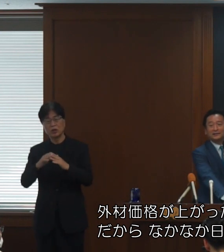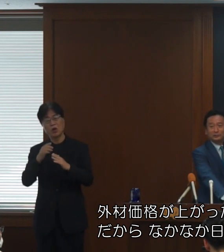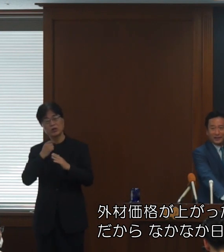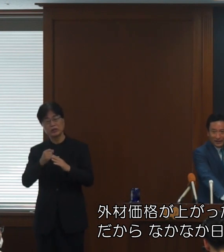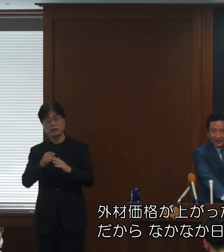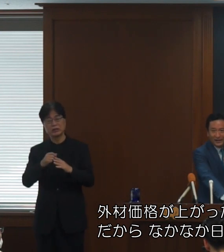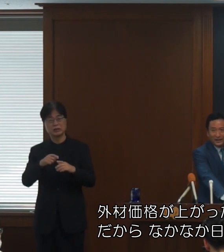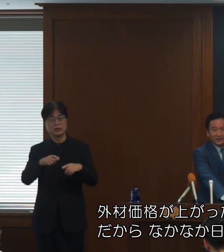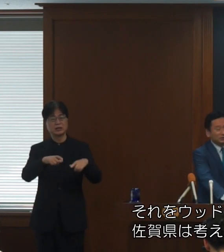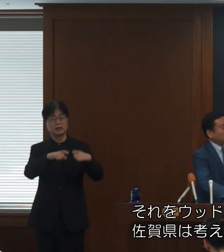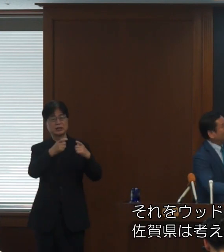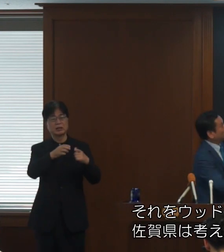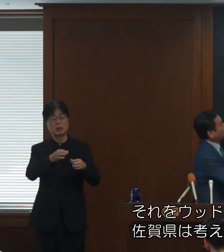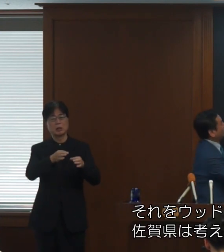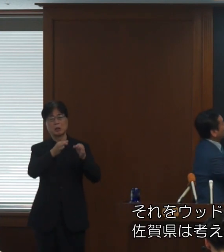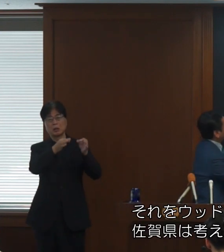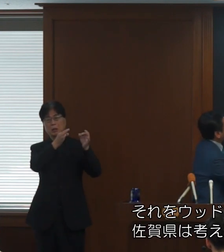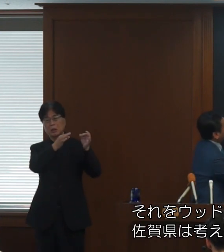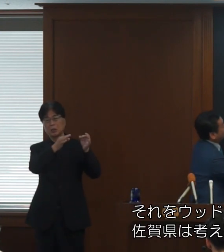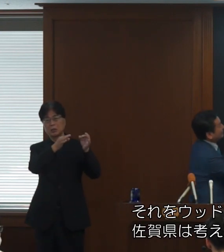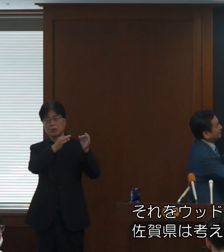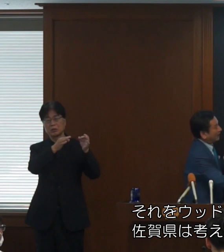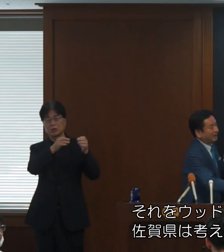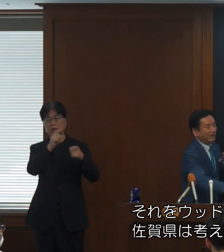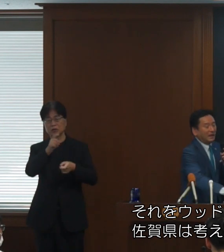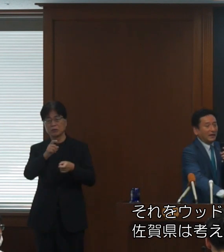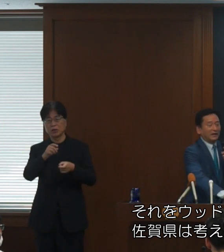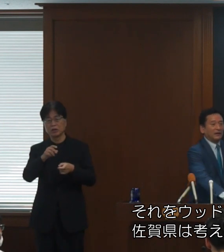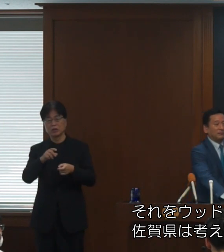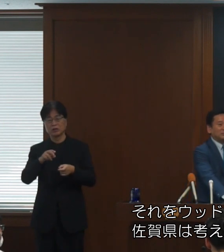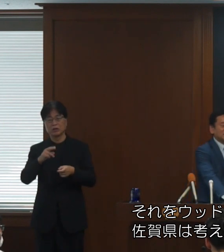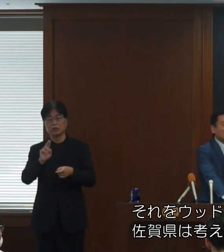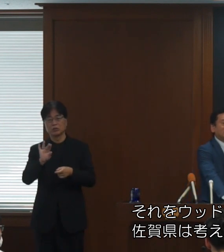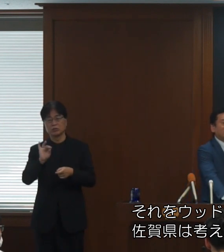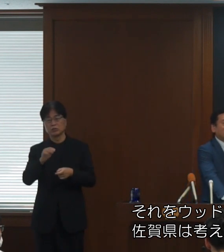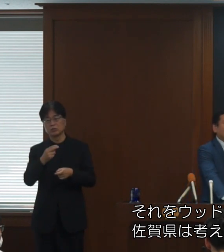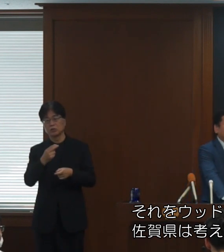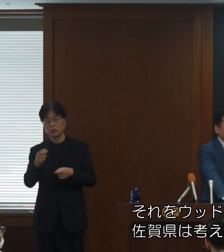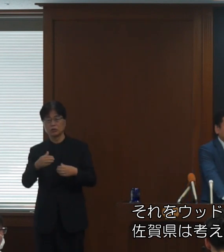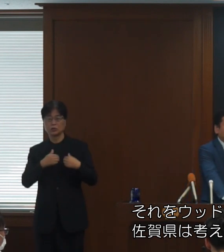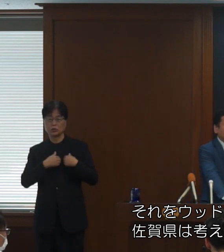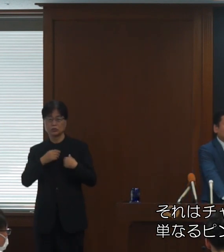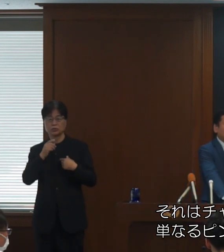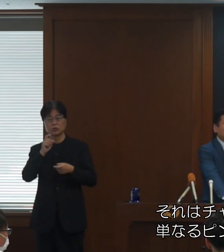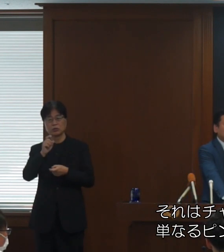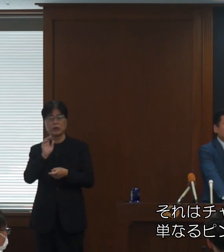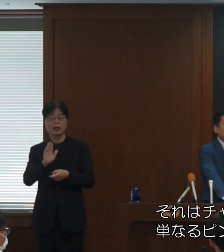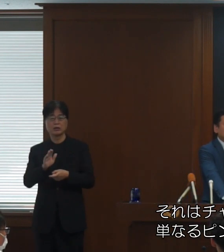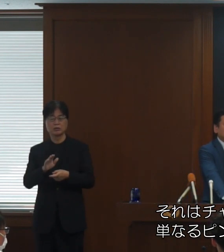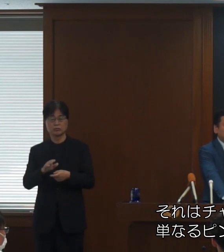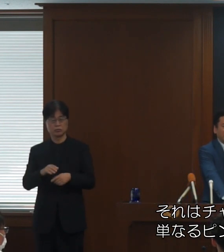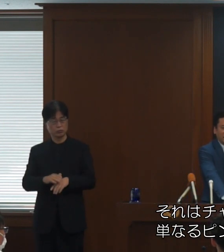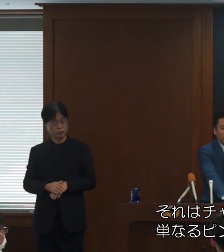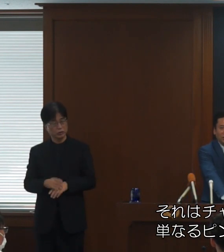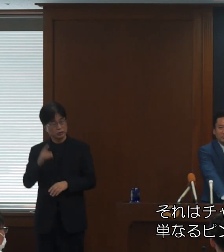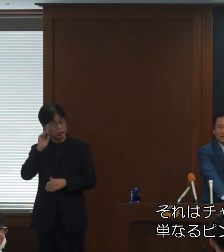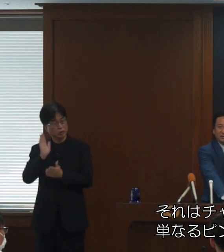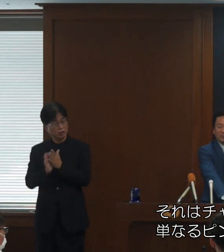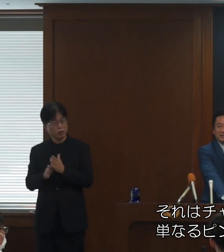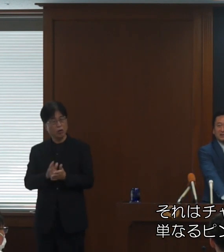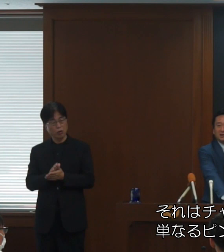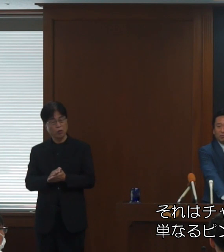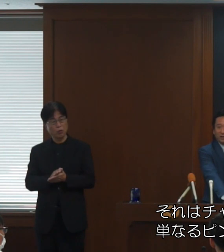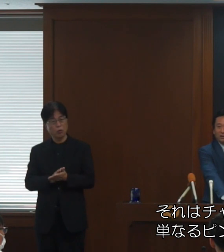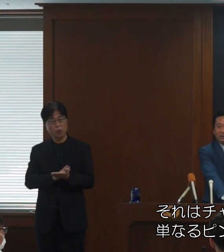入らなくなったそれをウッドショックと言いますが佐賀県は考えましたいやそれはチャンスじゃないかと